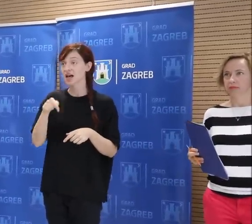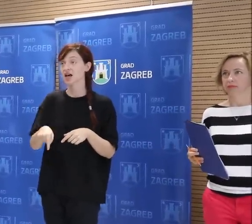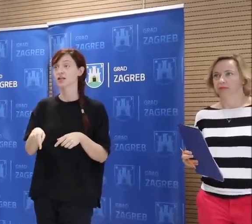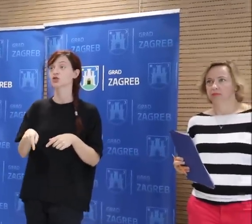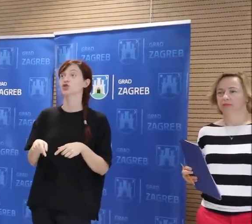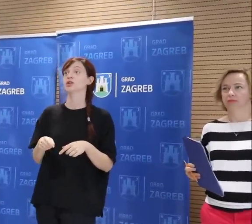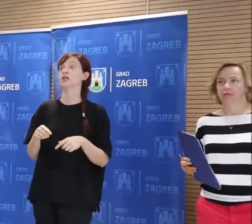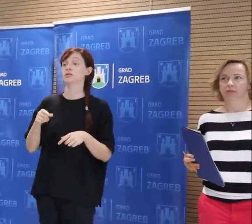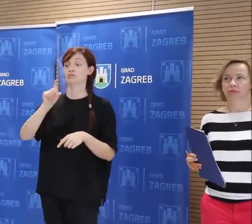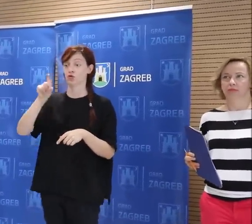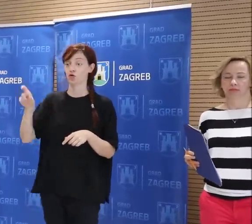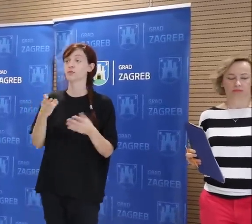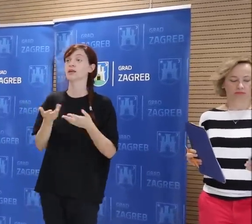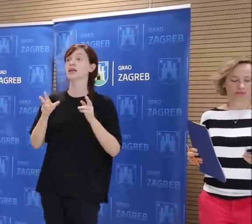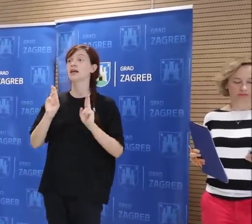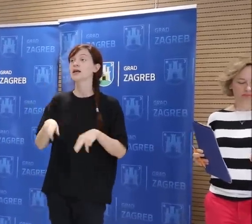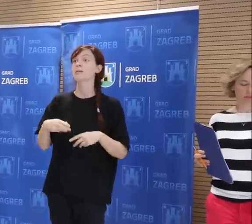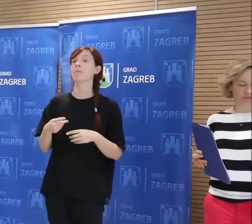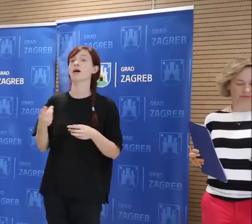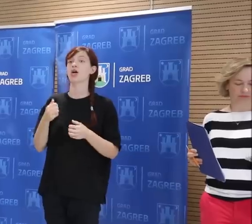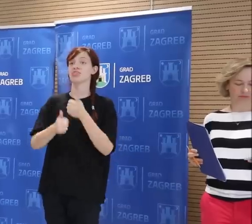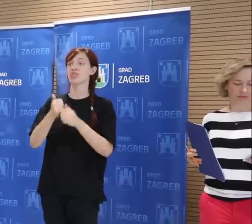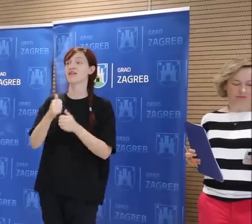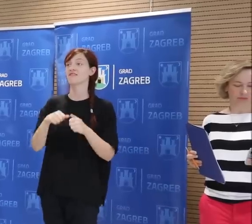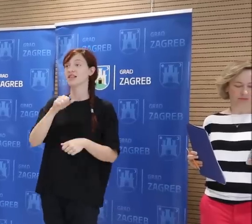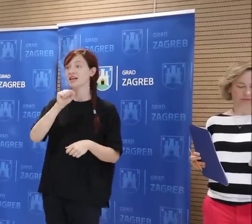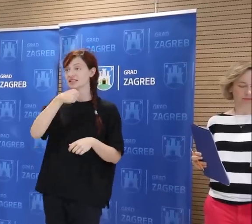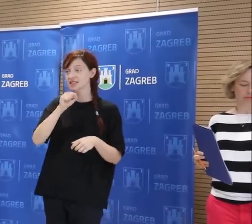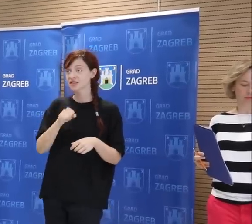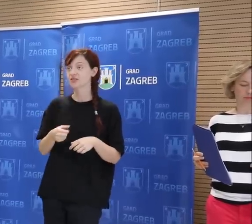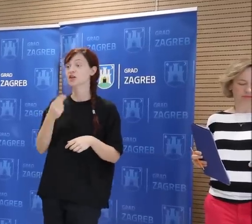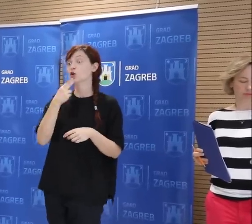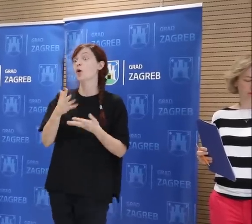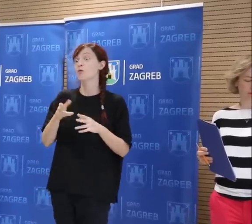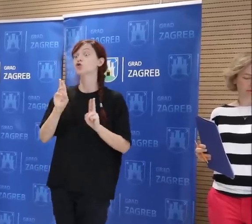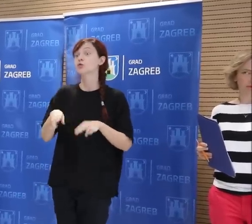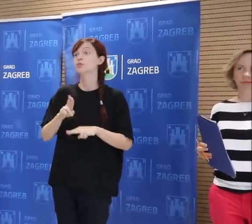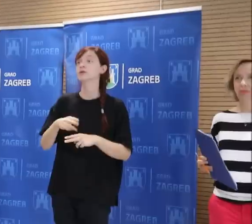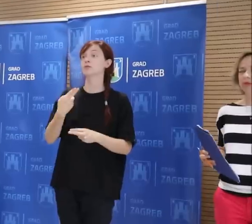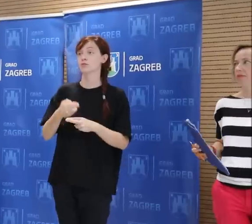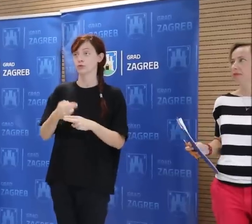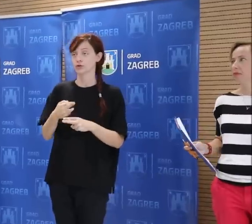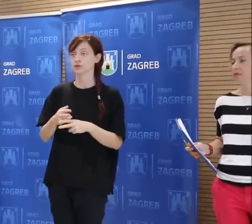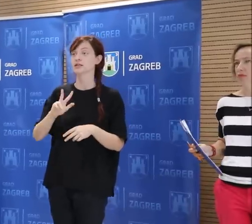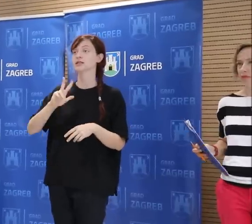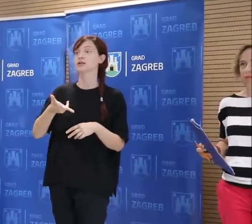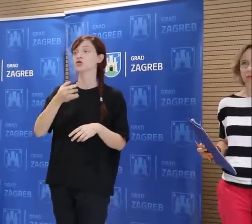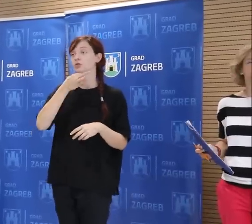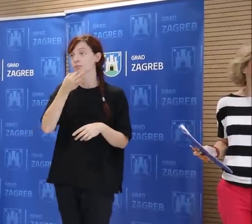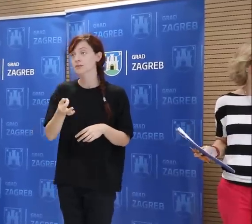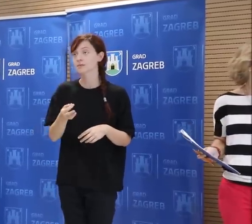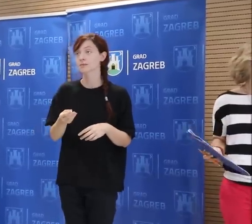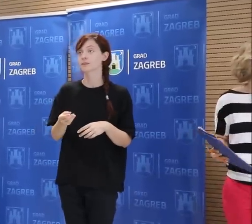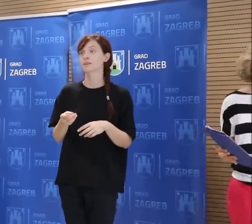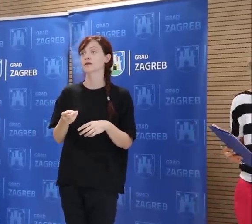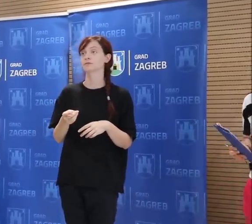afričku kugu. To je drugo pitanje. Treće pitanje, što je vrlo bitno, firma Westplast, s kojom je sklopljen ugovor,